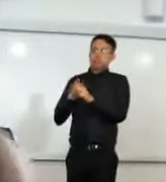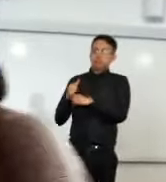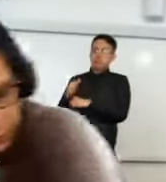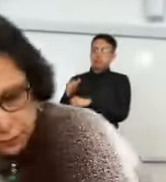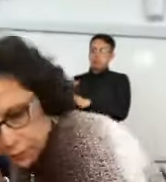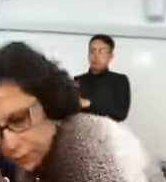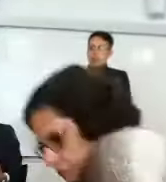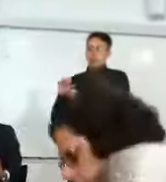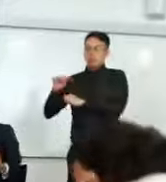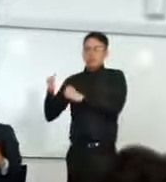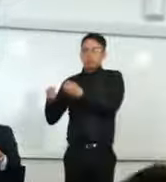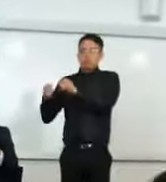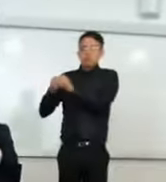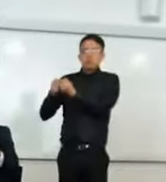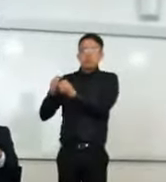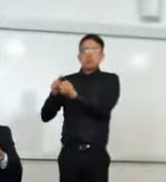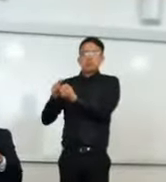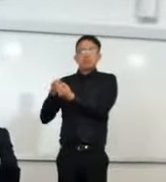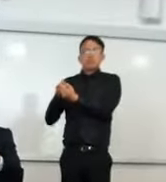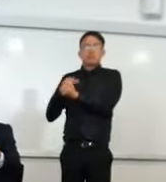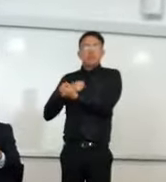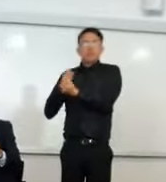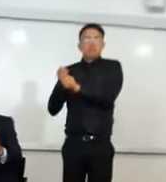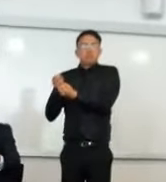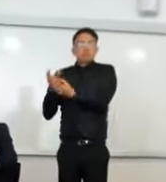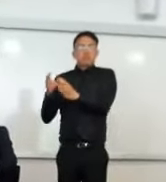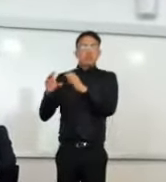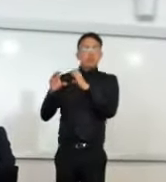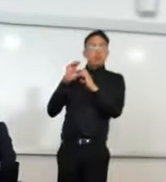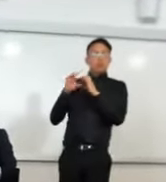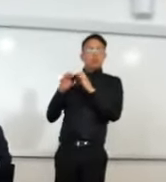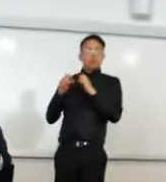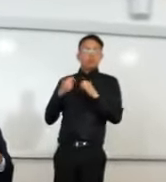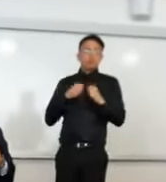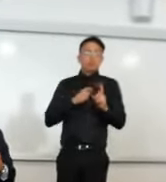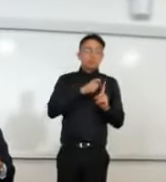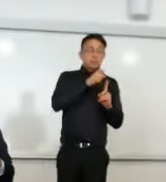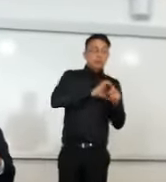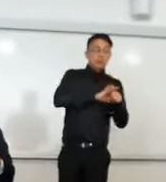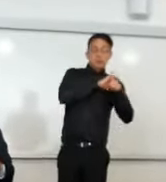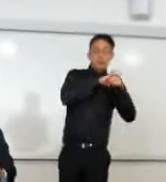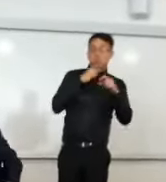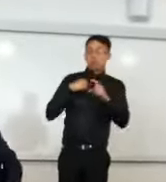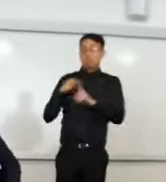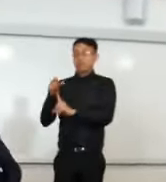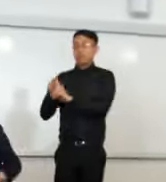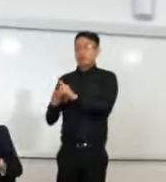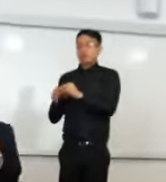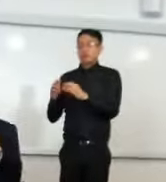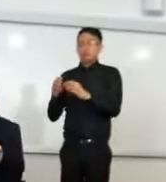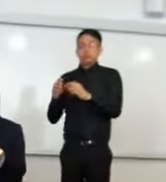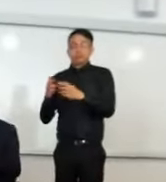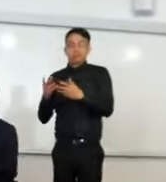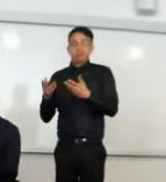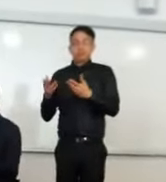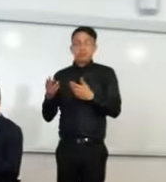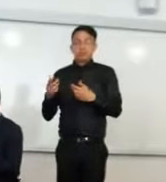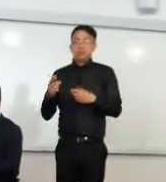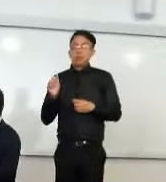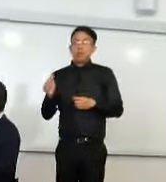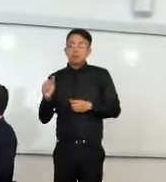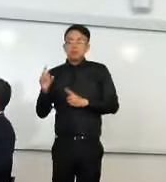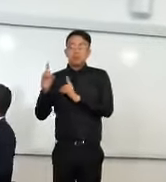permitan comunicarse para poder entablar esa relación médico-paciente, pues llegar a poder tomar una decisión frente a sus derechos